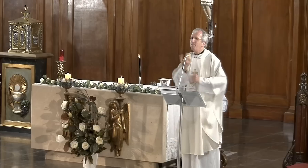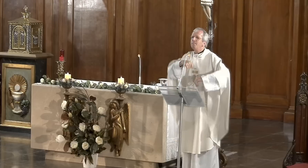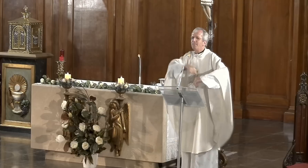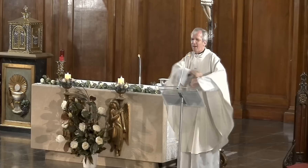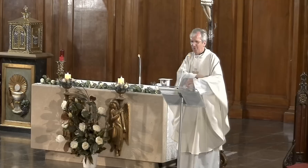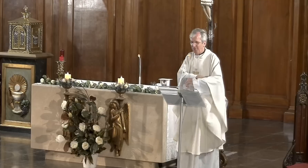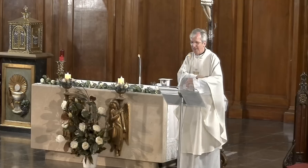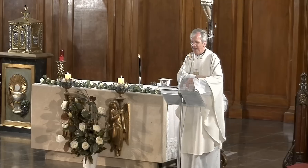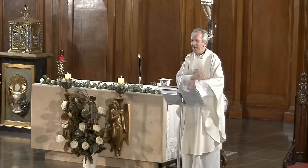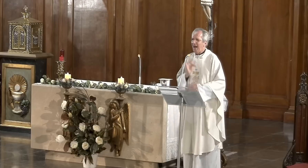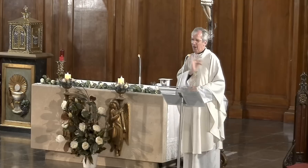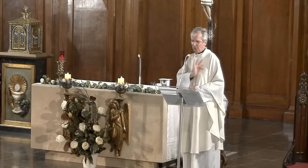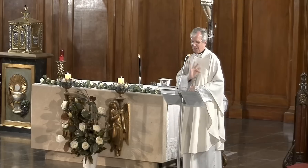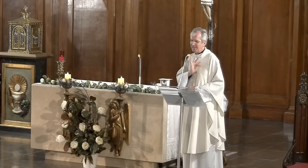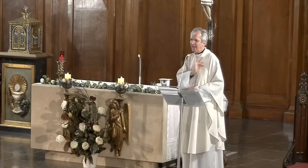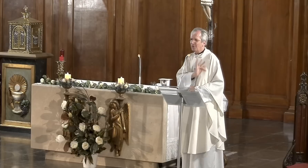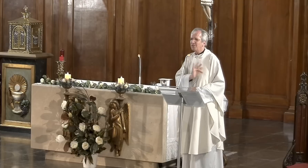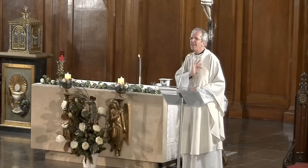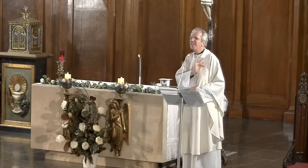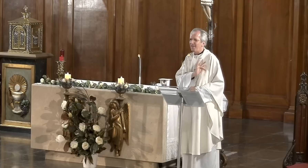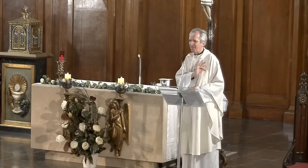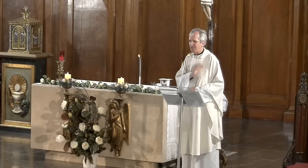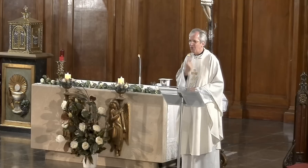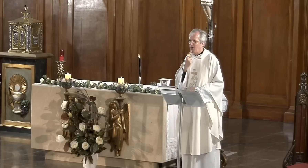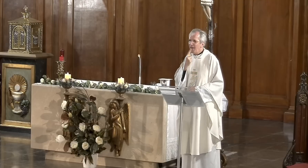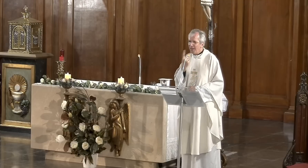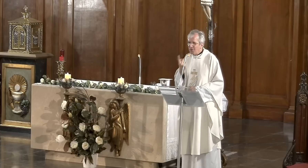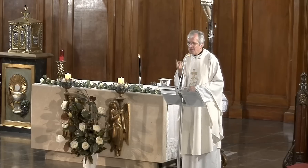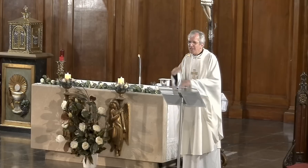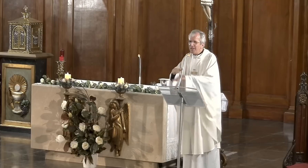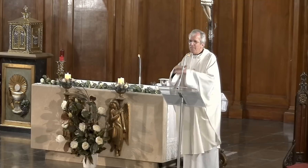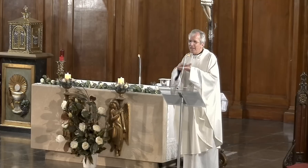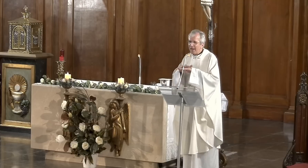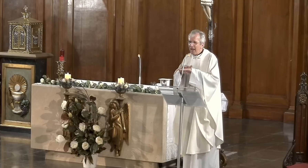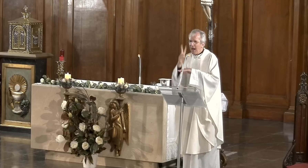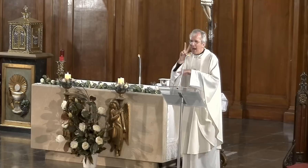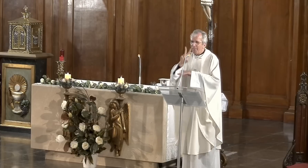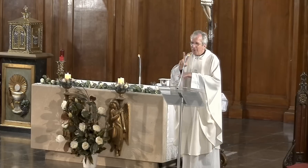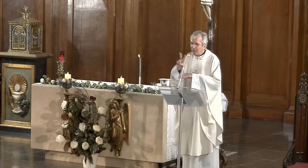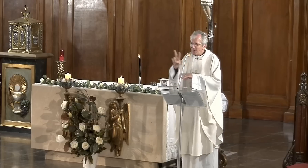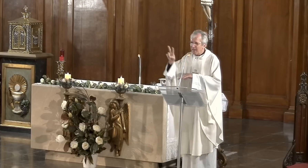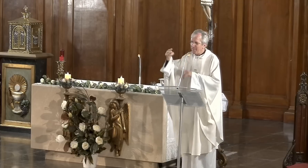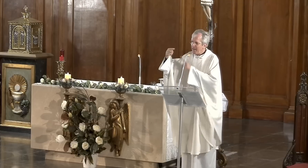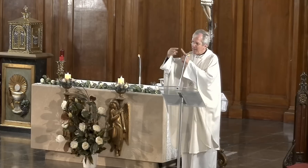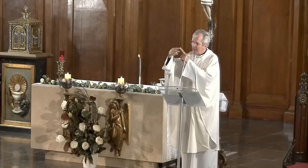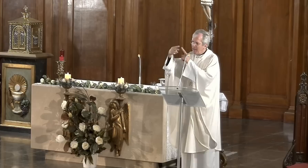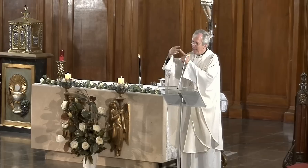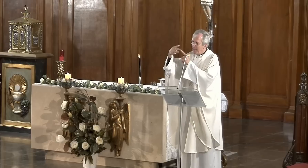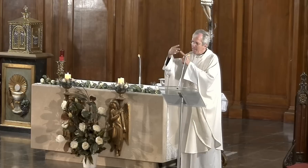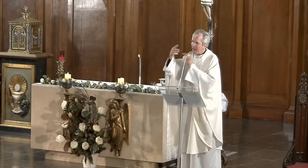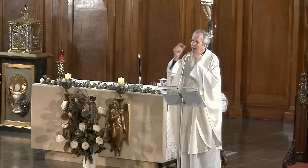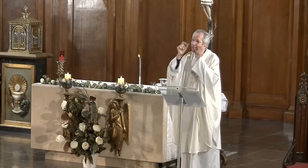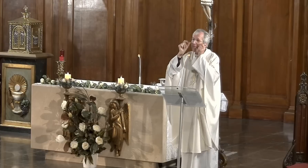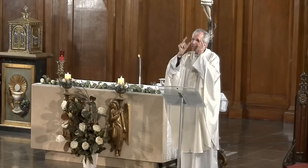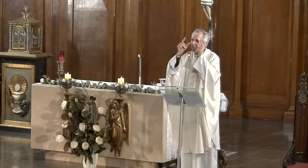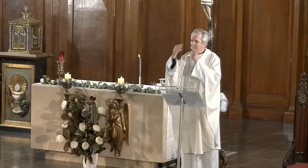San Pablo a los cristianos de éfeso y nos invitará a poner nuestra mirada para descubrir